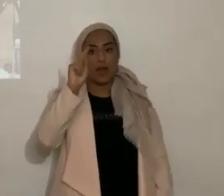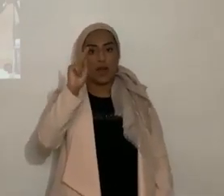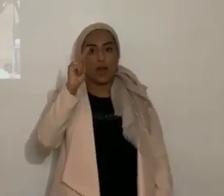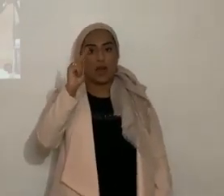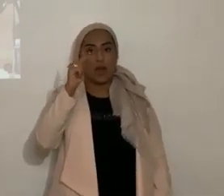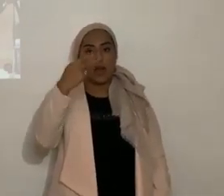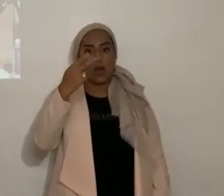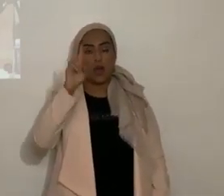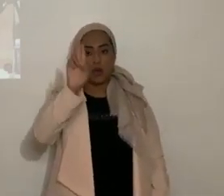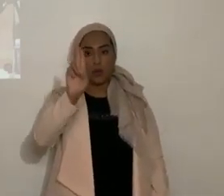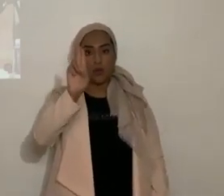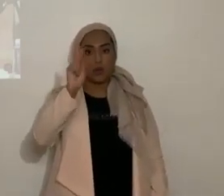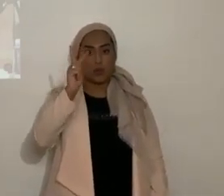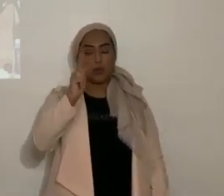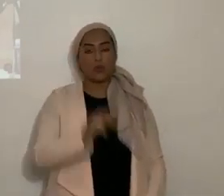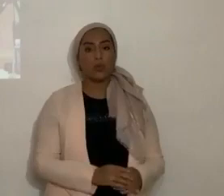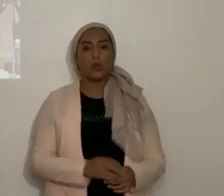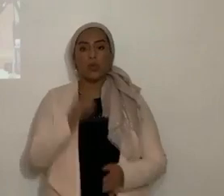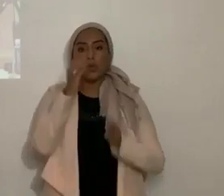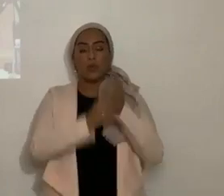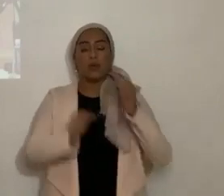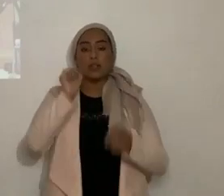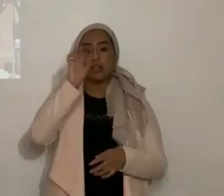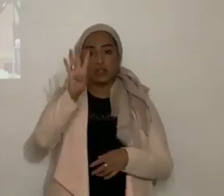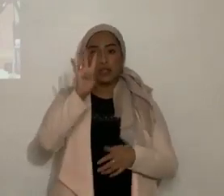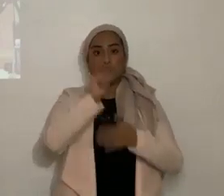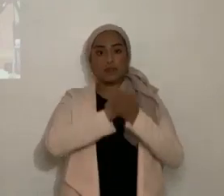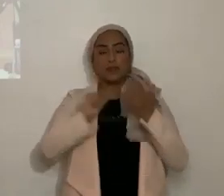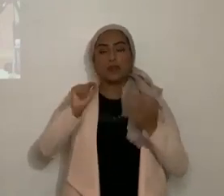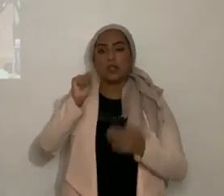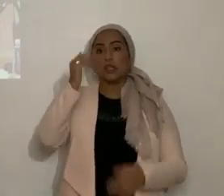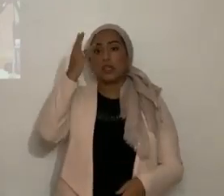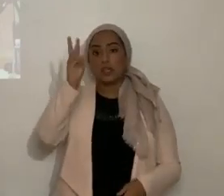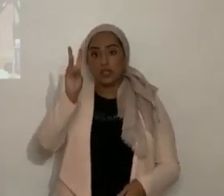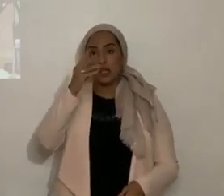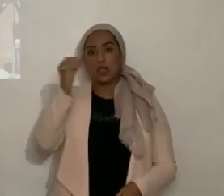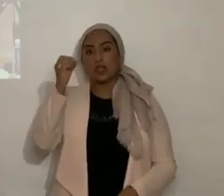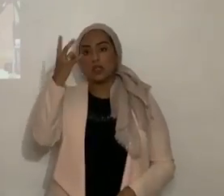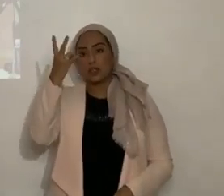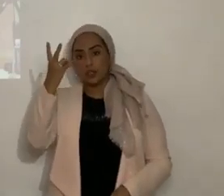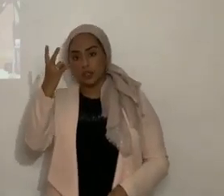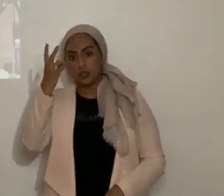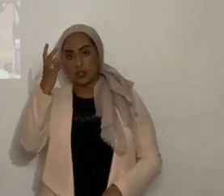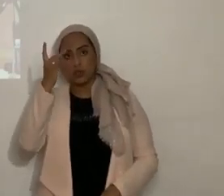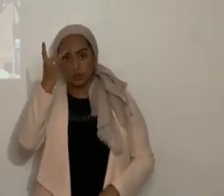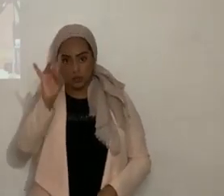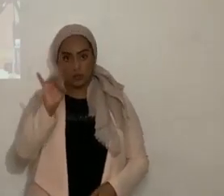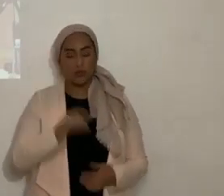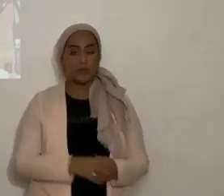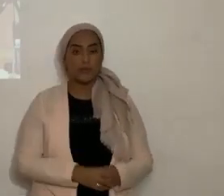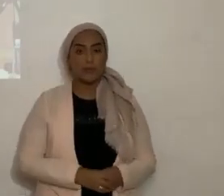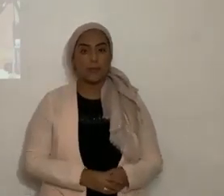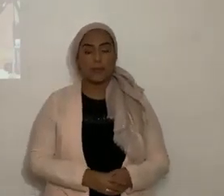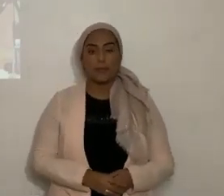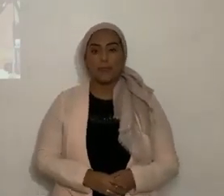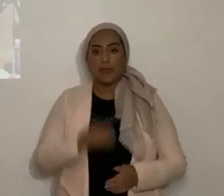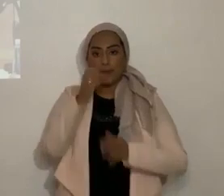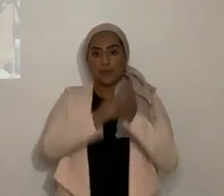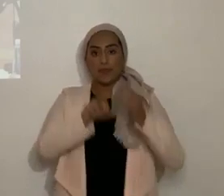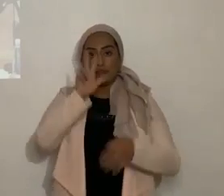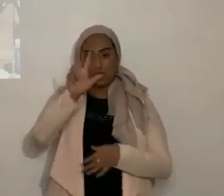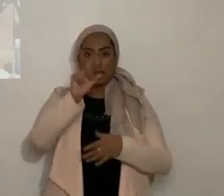3, versos 17 y 18. ¿Sí? Habacuc, capítulo